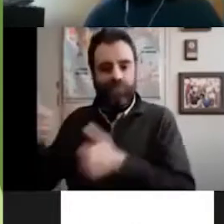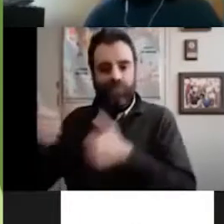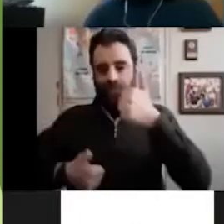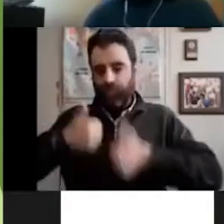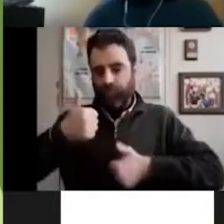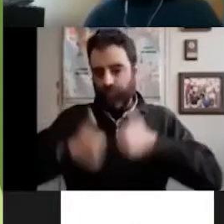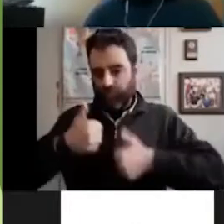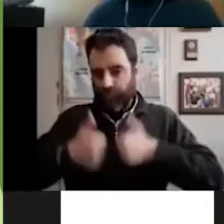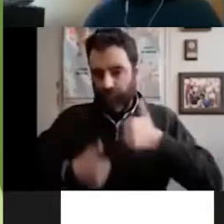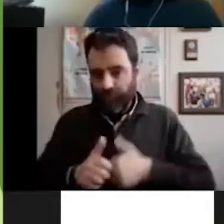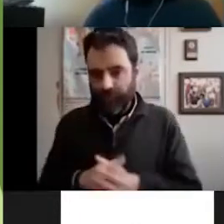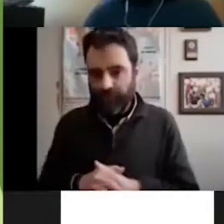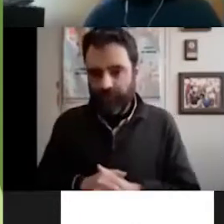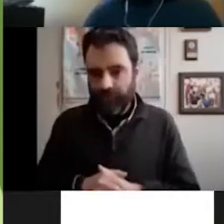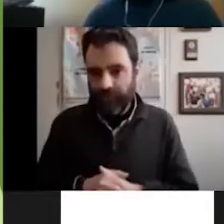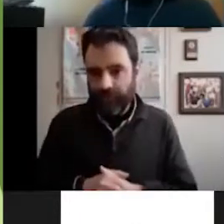y